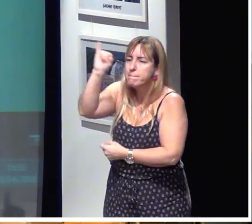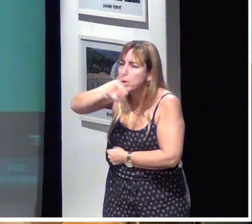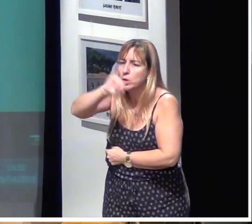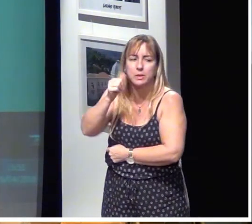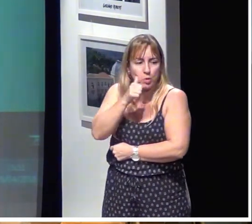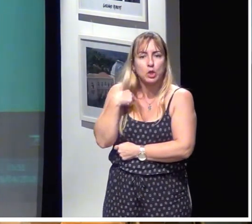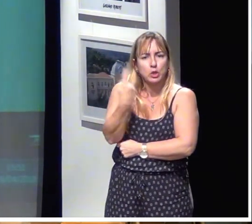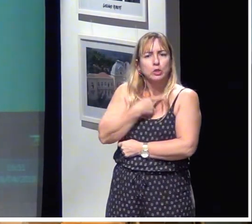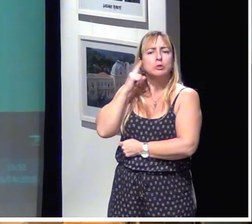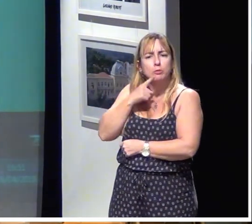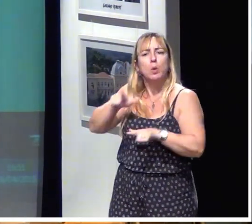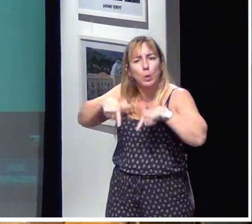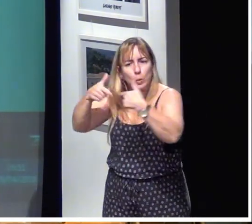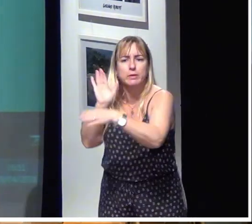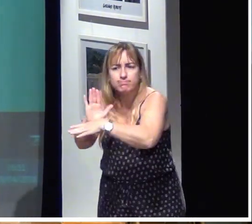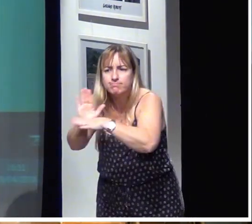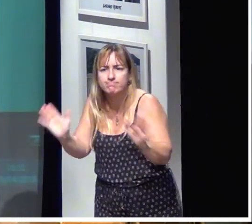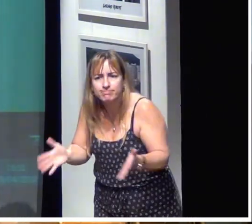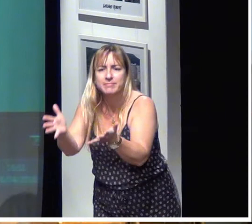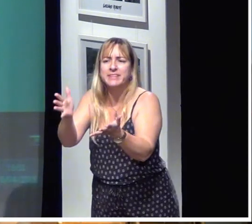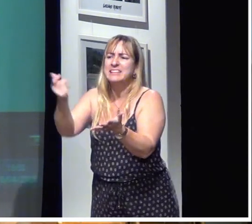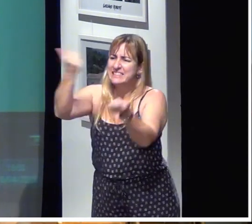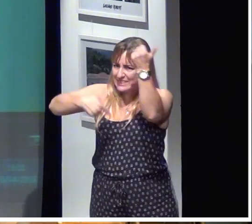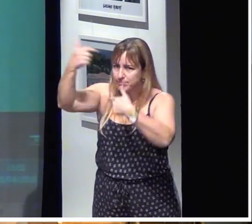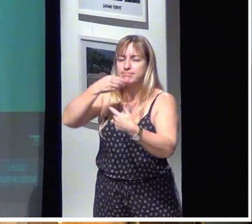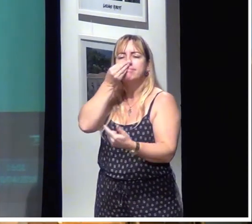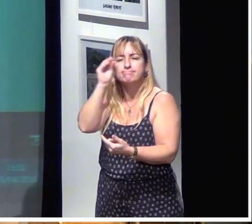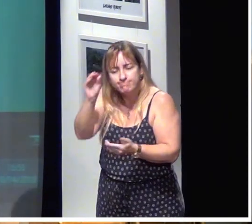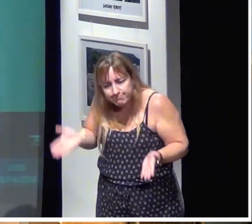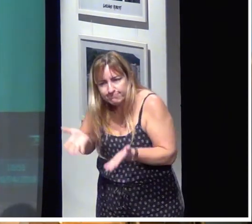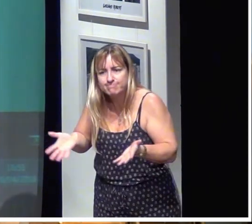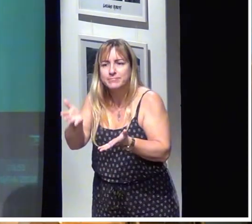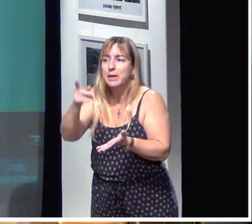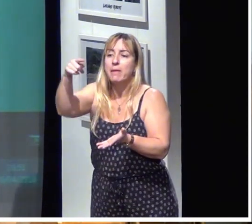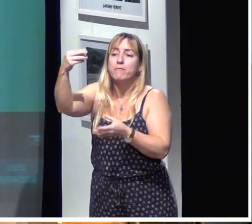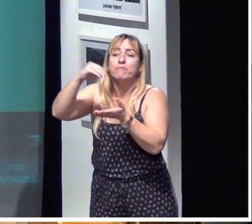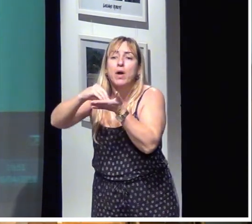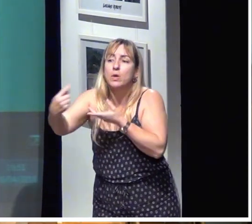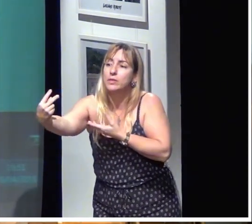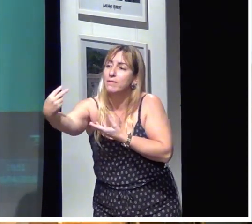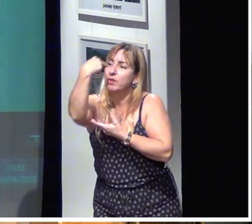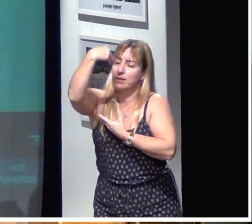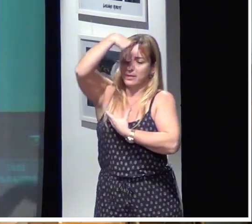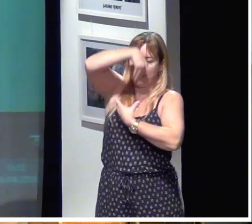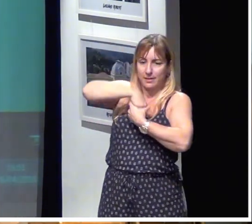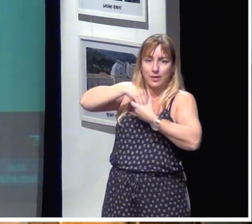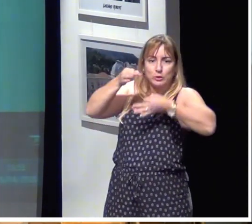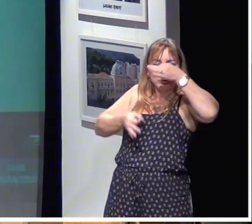causa e é silenciada por causa disso. Nós surdas incentivamos e somos silenciadas por isso.